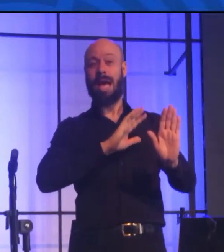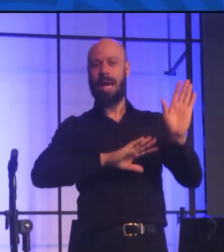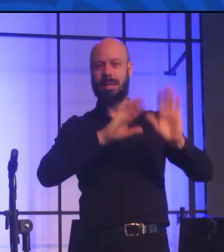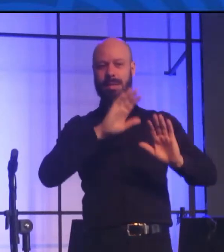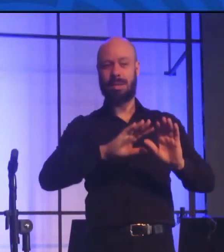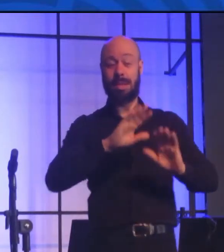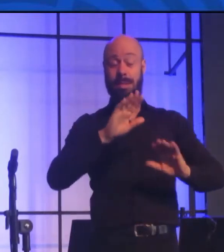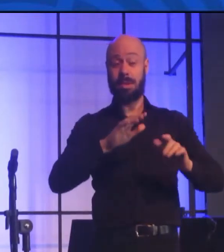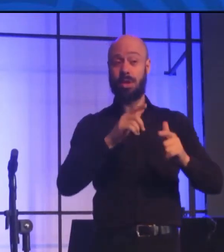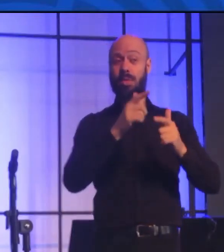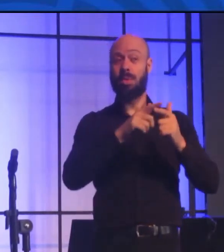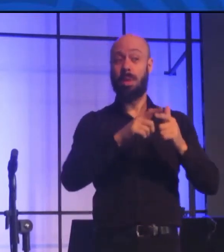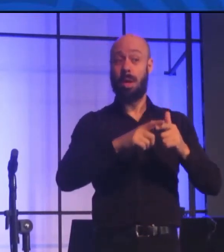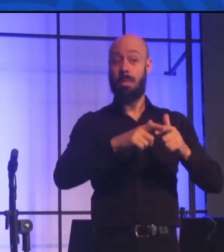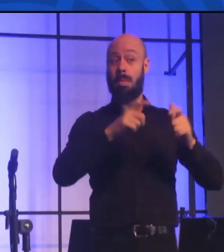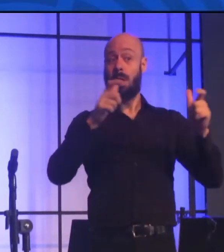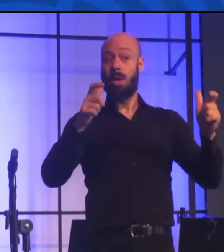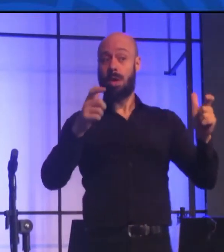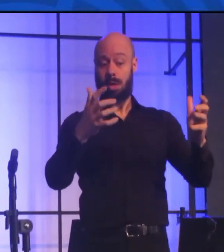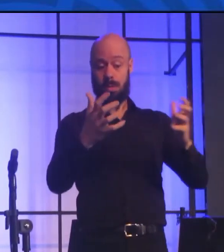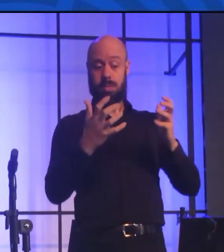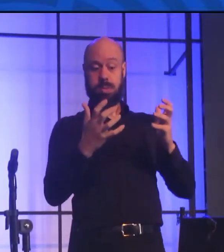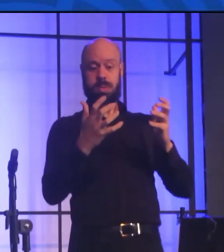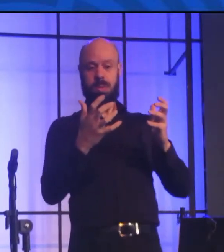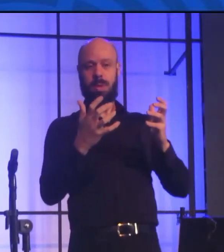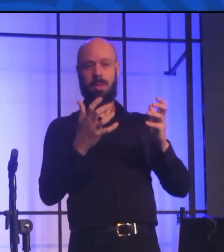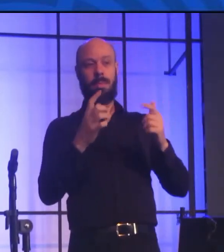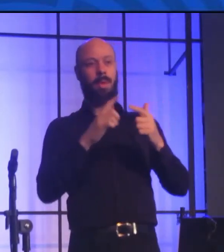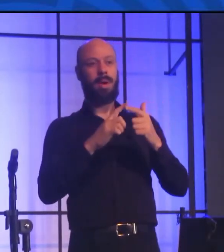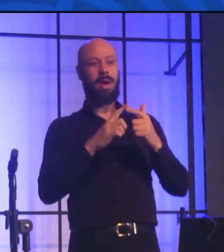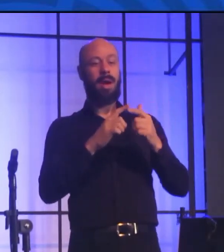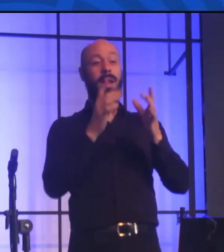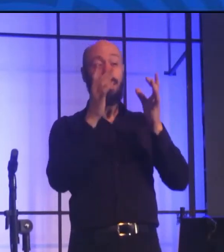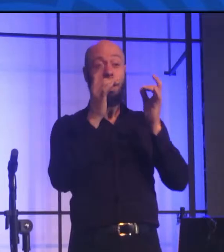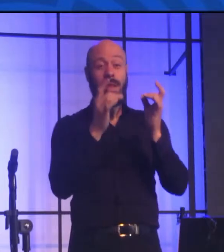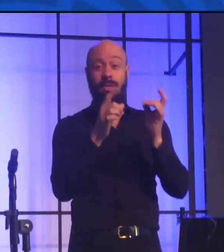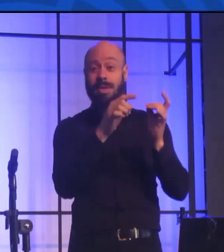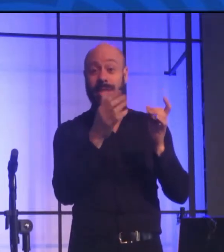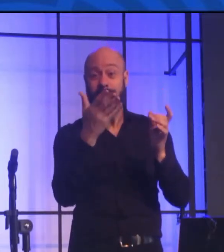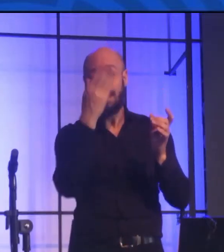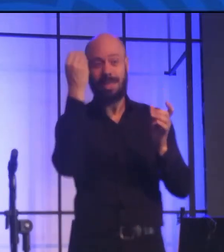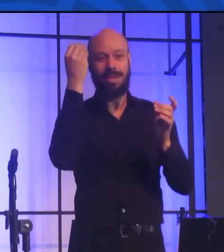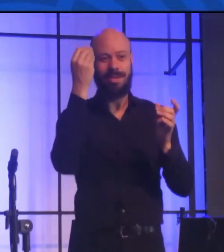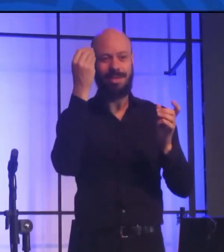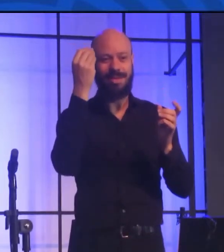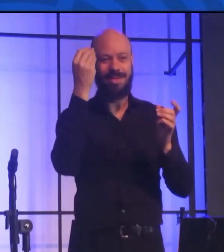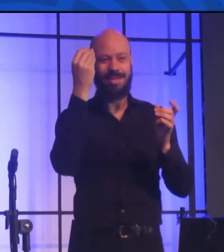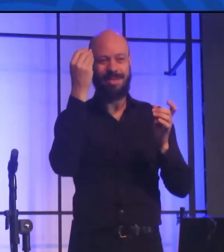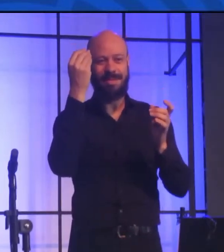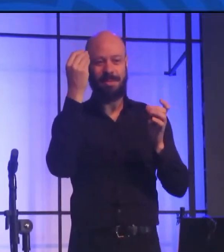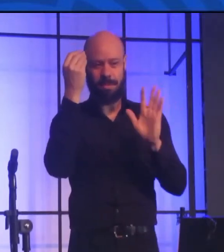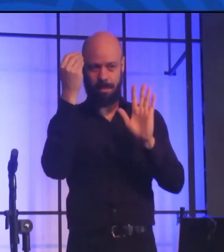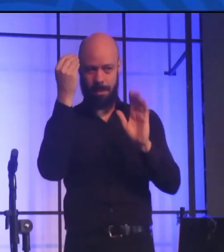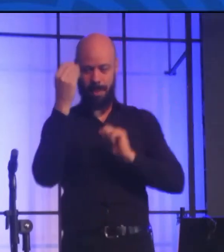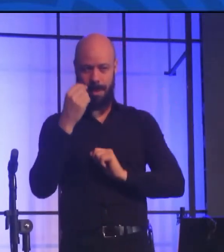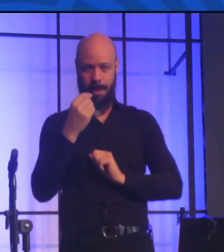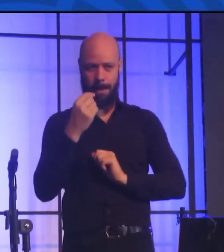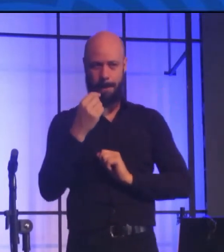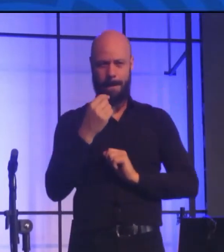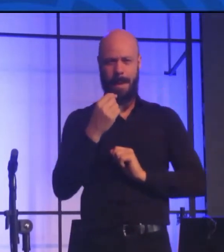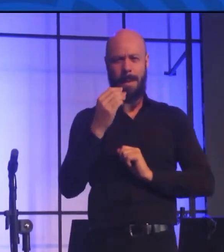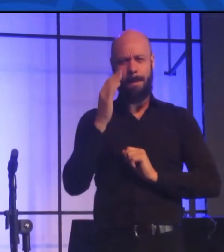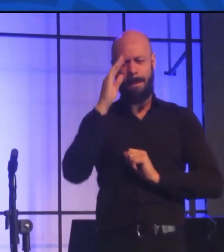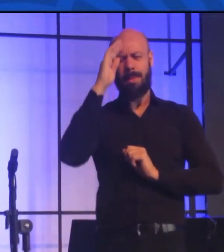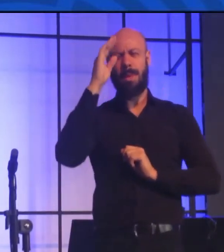você aquilo que você esqueceu de ter com você. Aquilo que você esqueceu de trazer